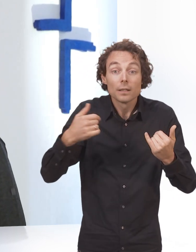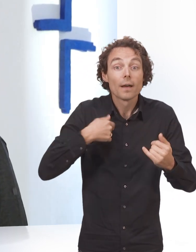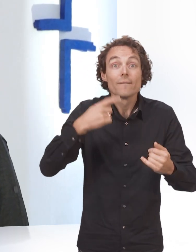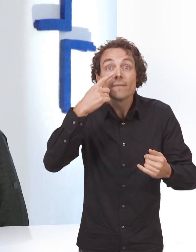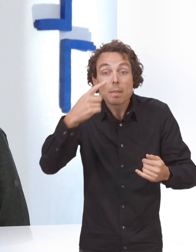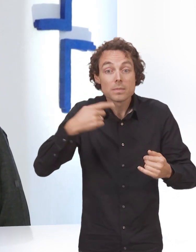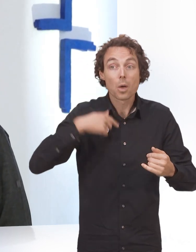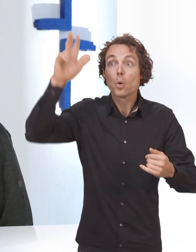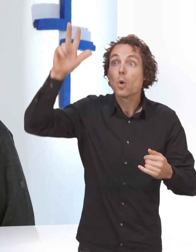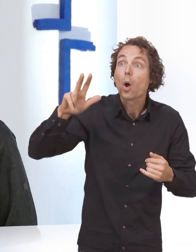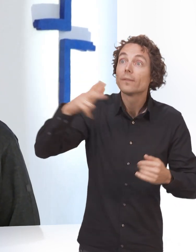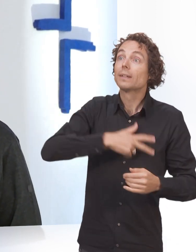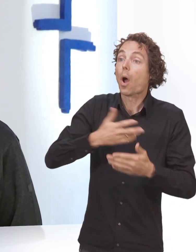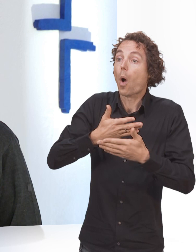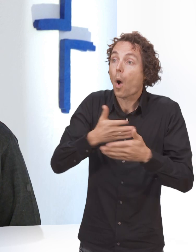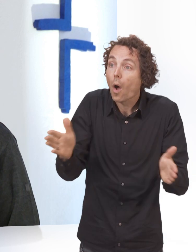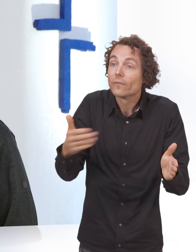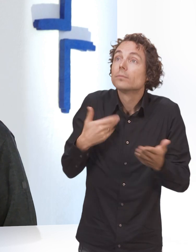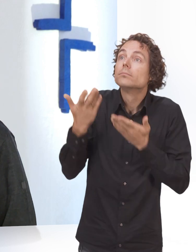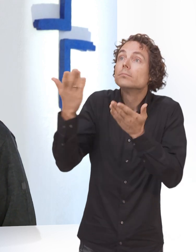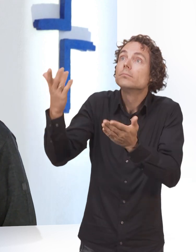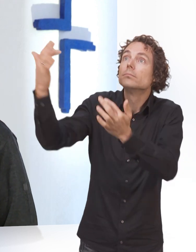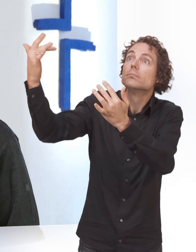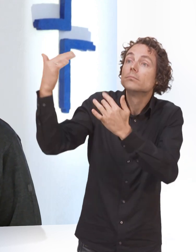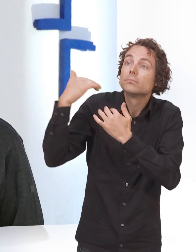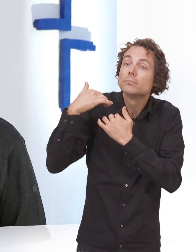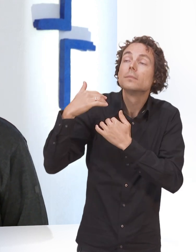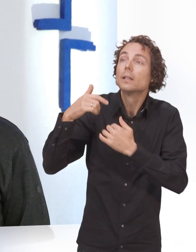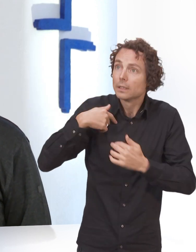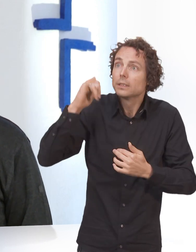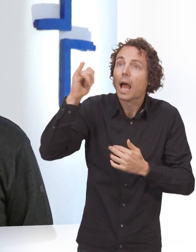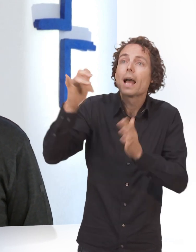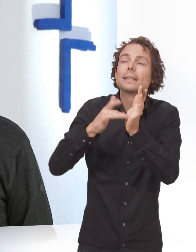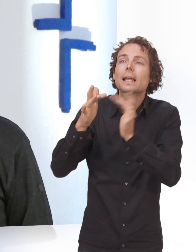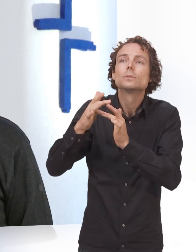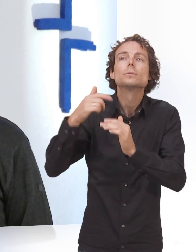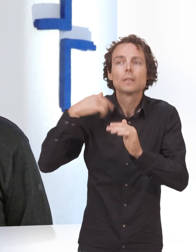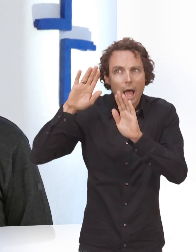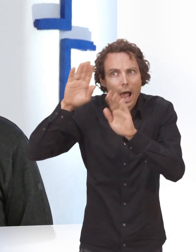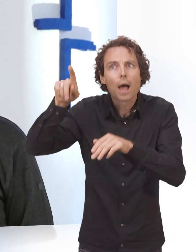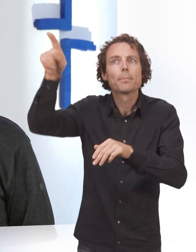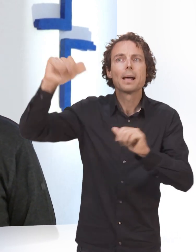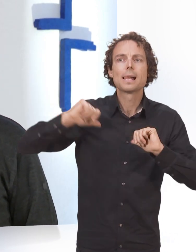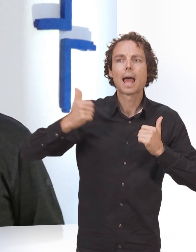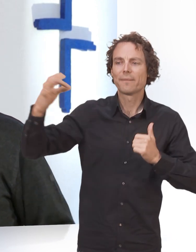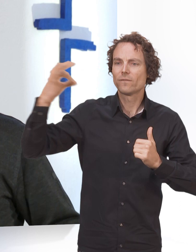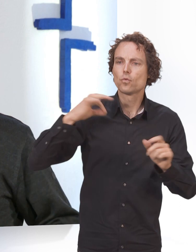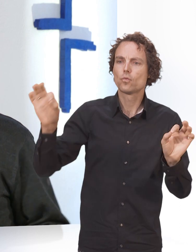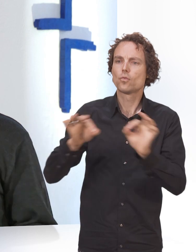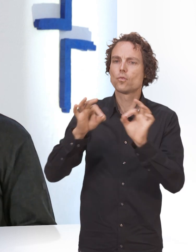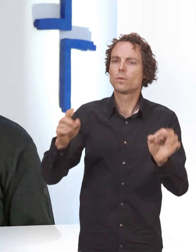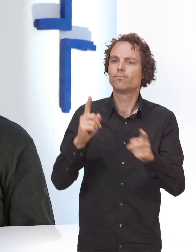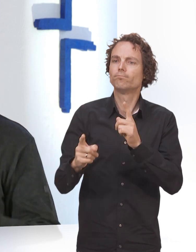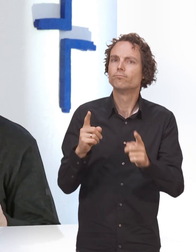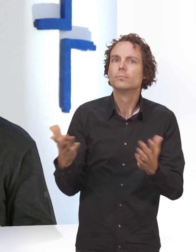Wirklichkeit öffne, mich seinem Einflussbereich aussetze, diesem Jesus erlaube, mein Lebensdirigent zu werden.